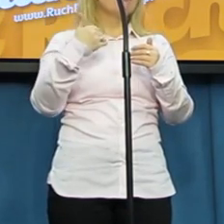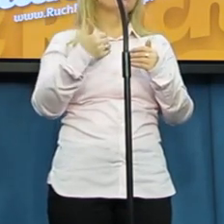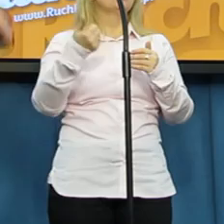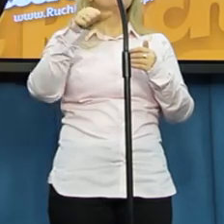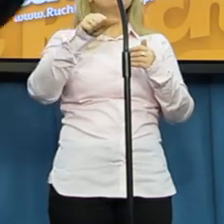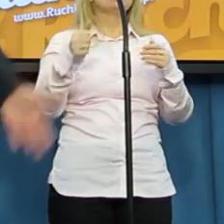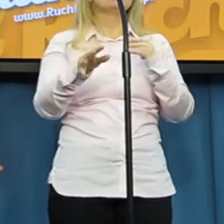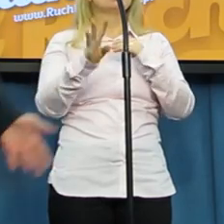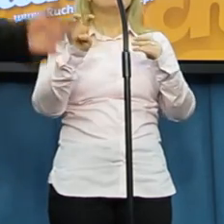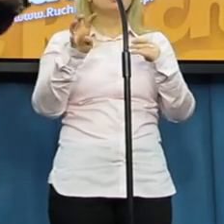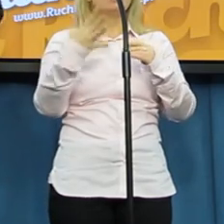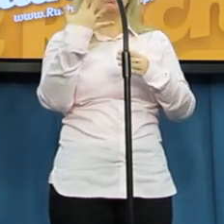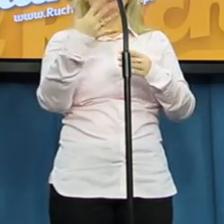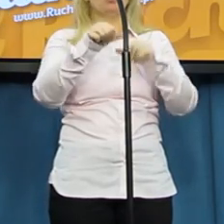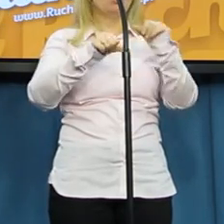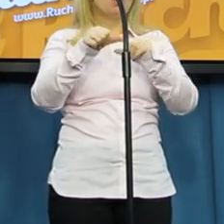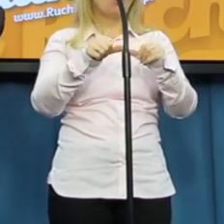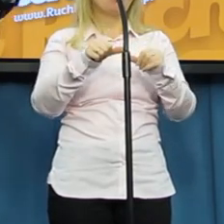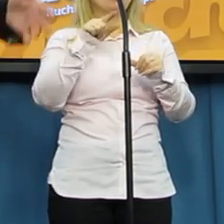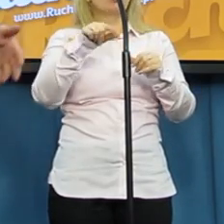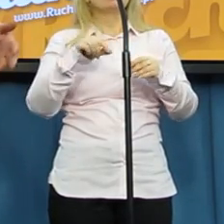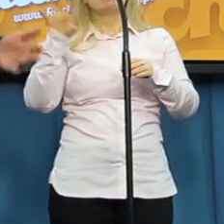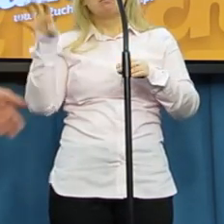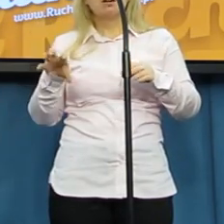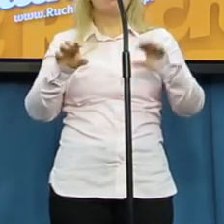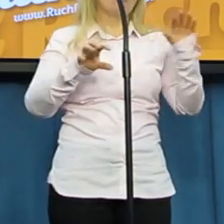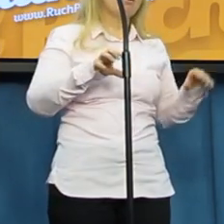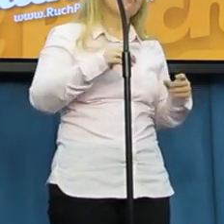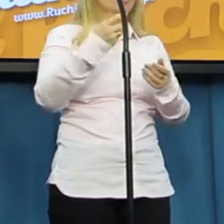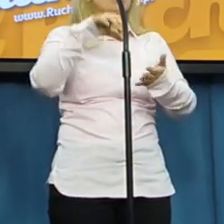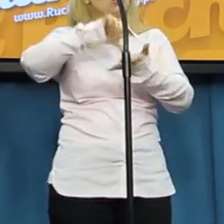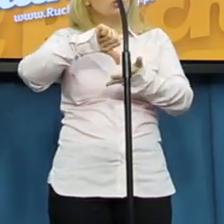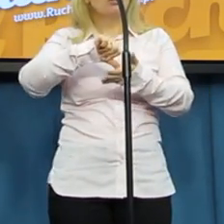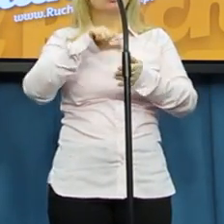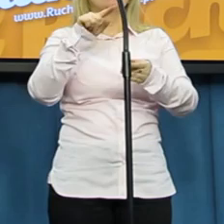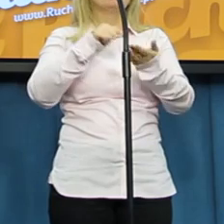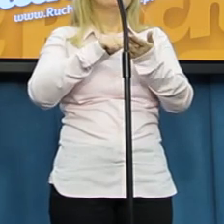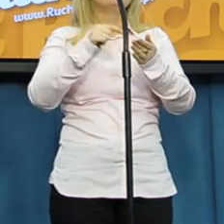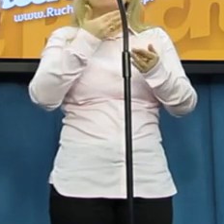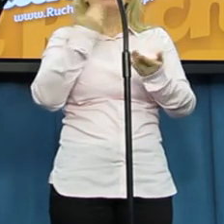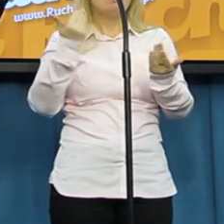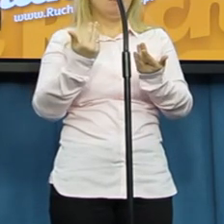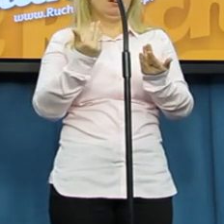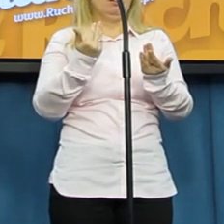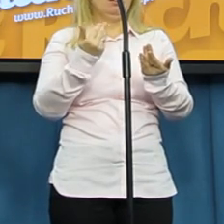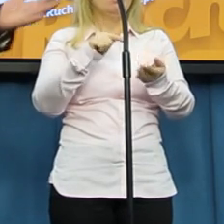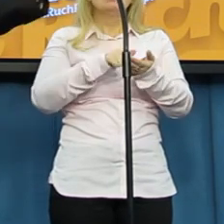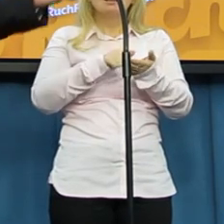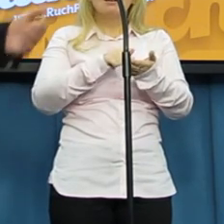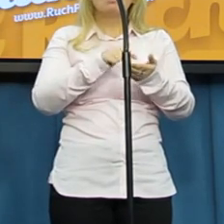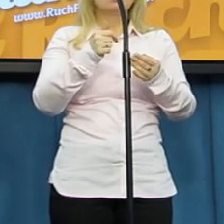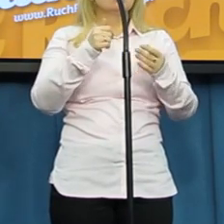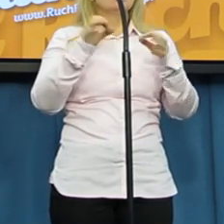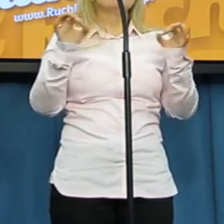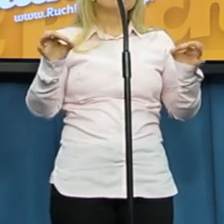1905 roku mówili, my jesteśmy socjalistami, wy jesteście prawicą, a my jesteśmy jeszcze monarchistami, to już po prostu nie działa. Dzisiaj to kryterium,